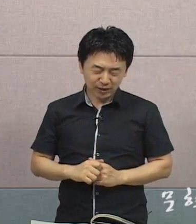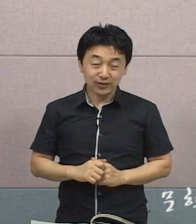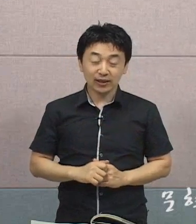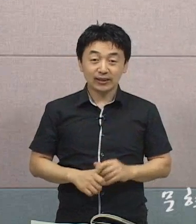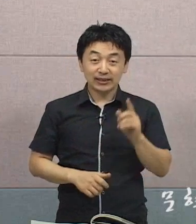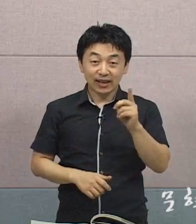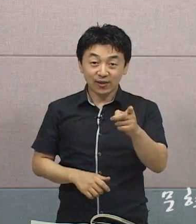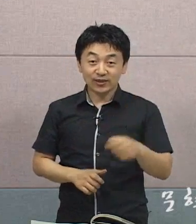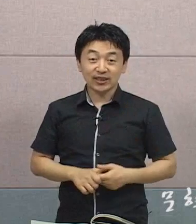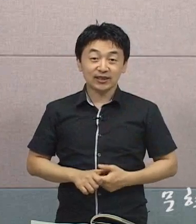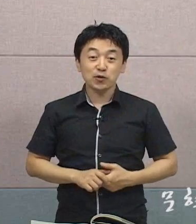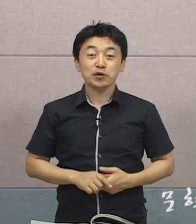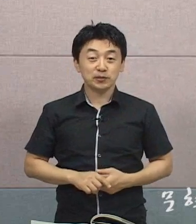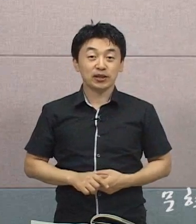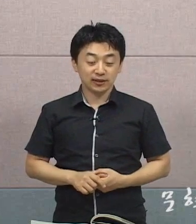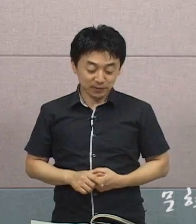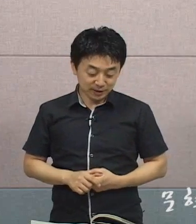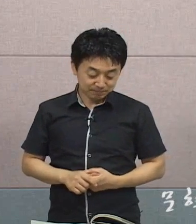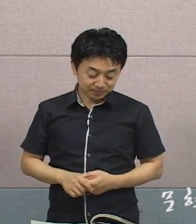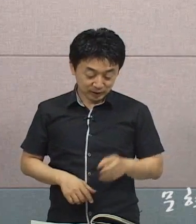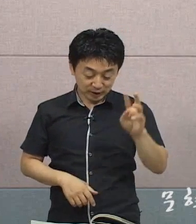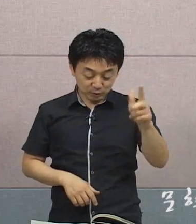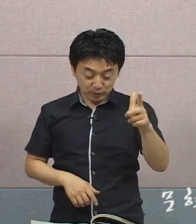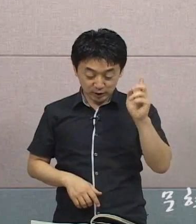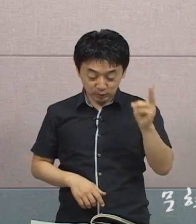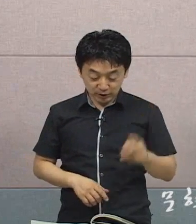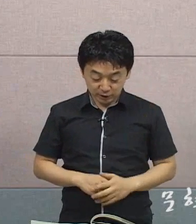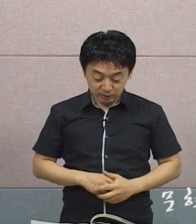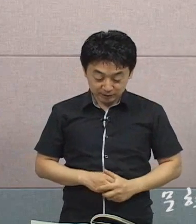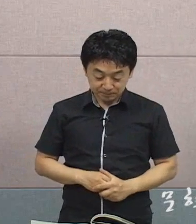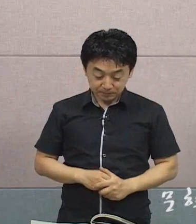네, 딱 걸렸다라고 외우시면 될 듯 합니다. 자, 26페이지 두 번째 단어입니다.